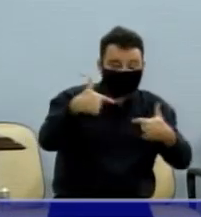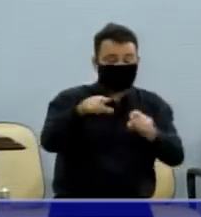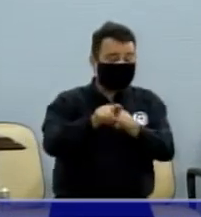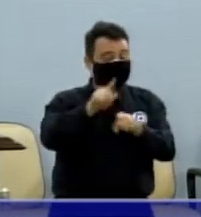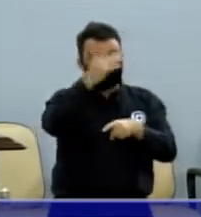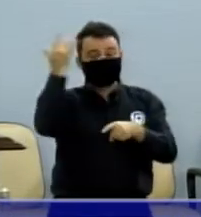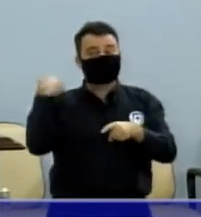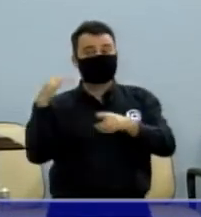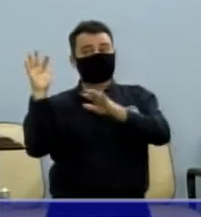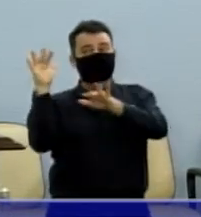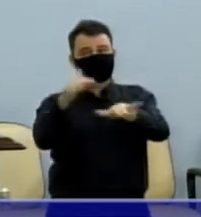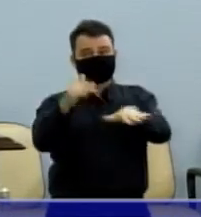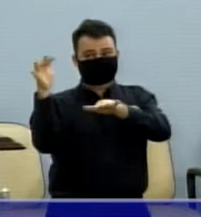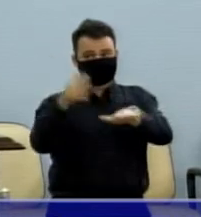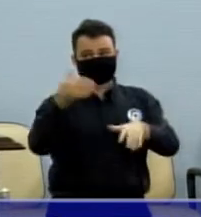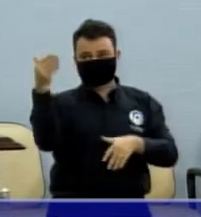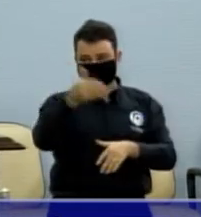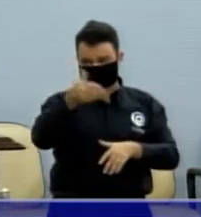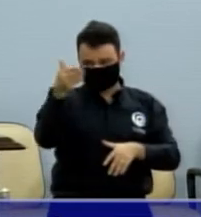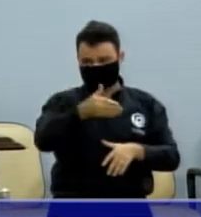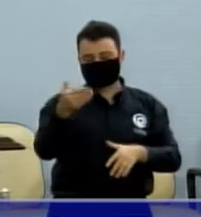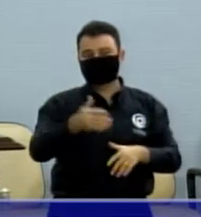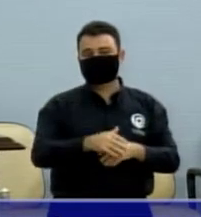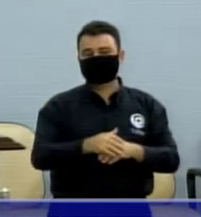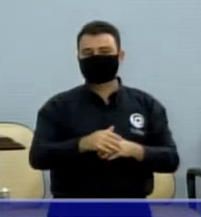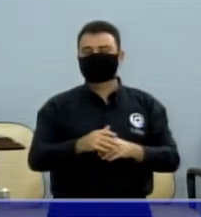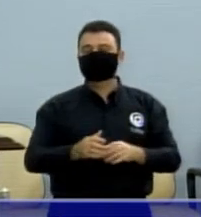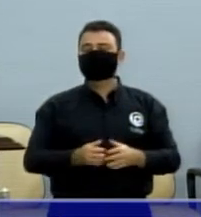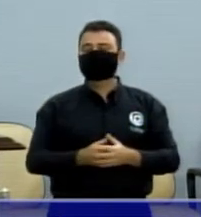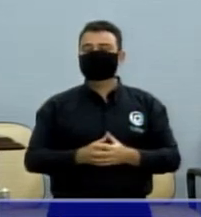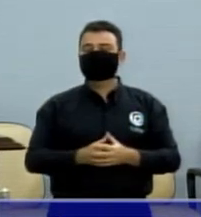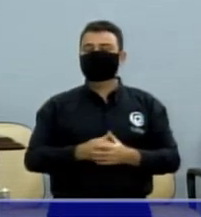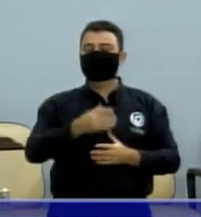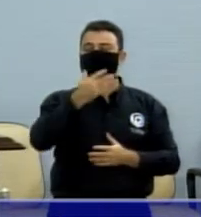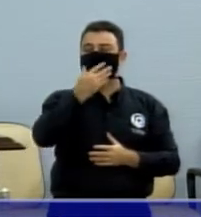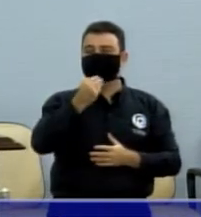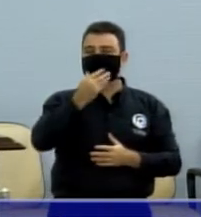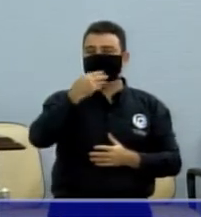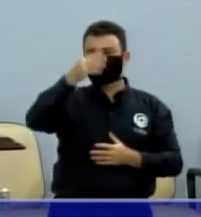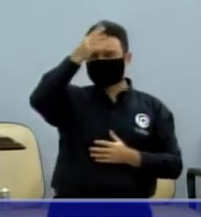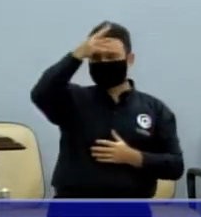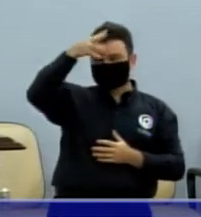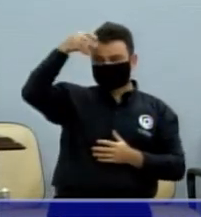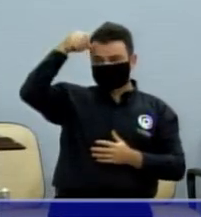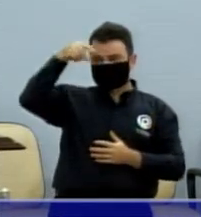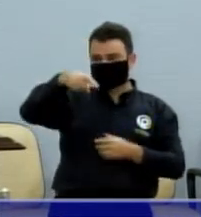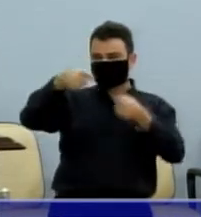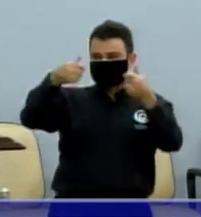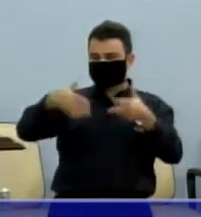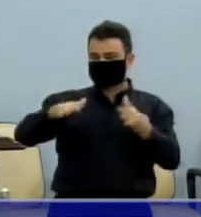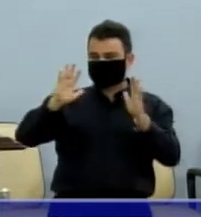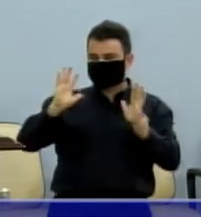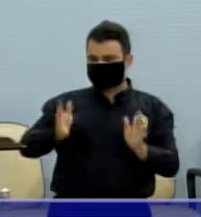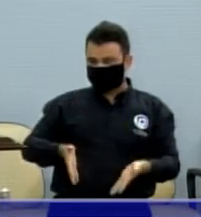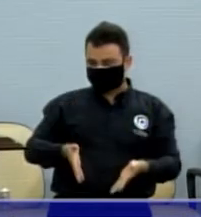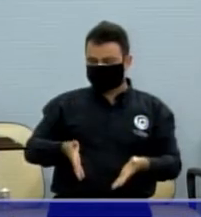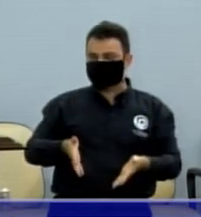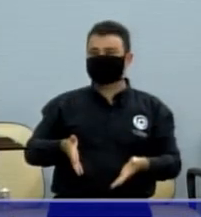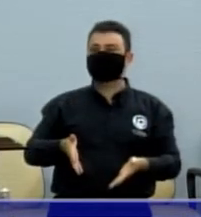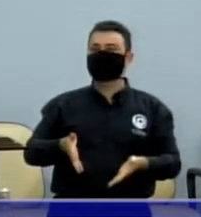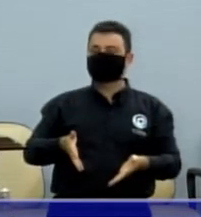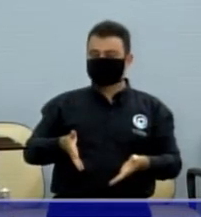geral. Registrar que estivemos também, assim, com o vereador Marinho, ele já registrou o nome dos vereadores que estiveram ontem